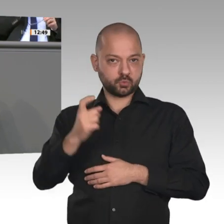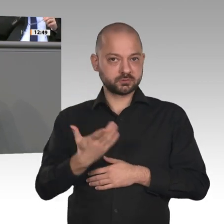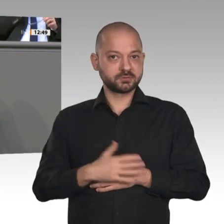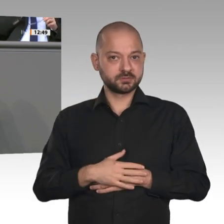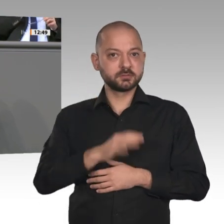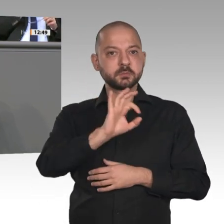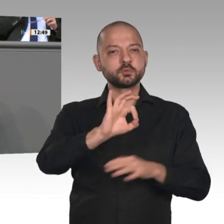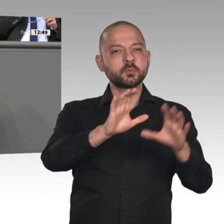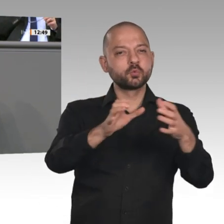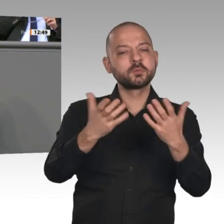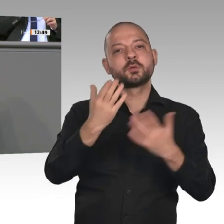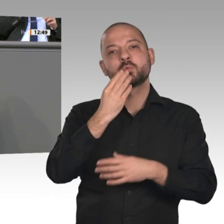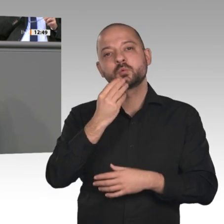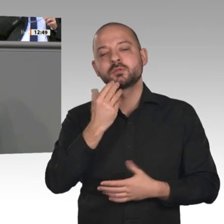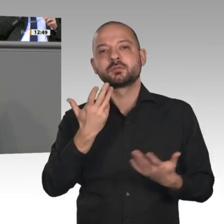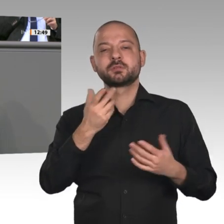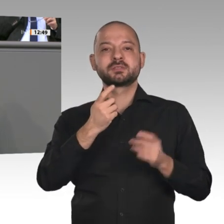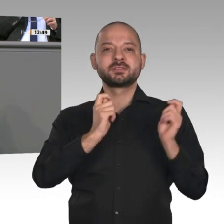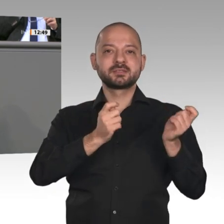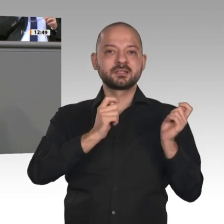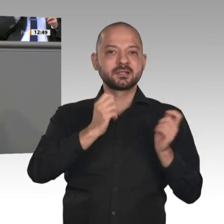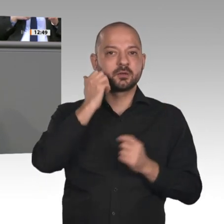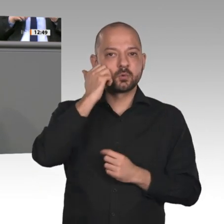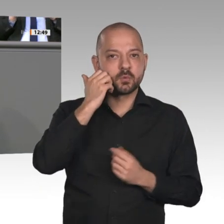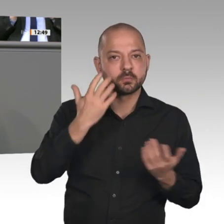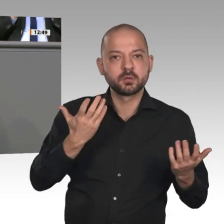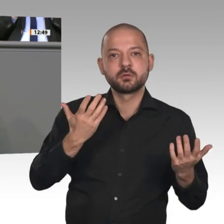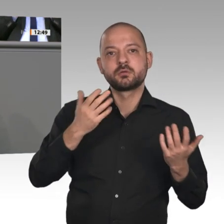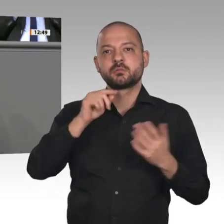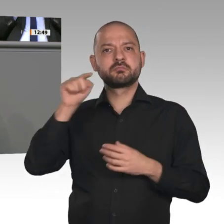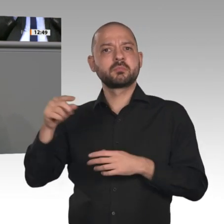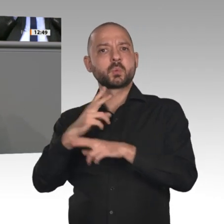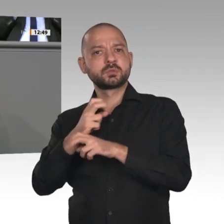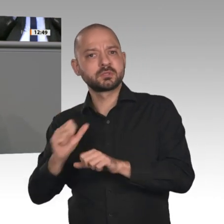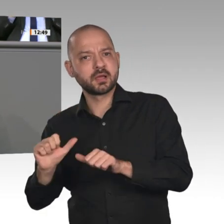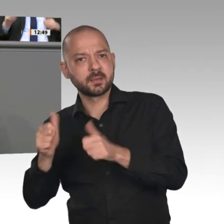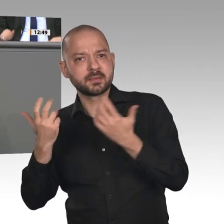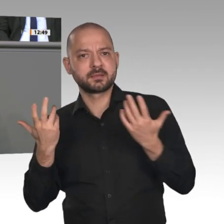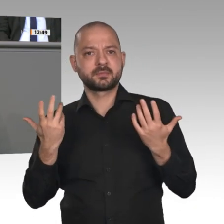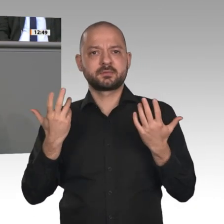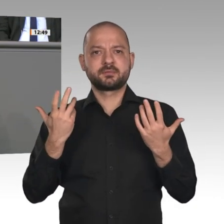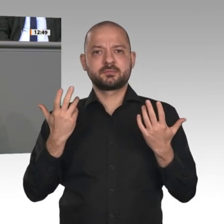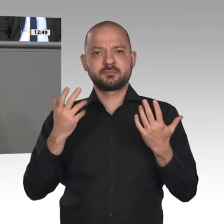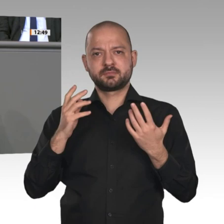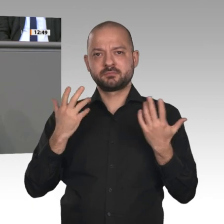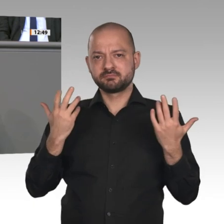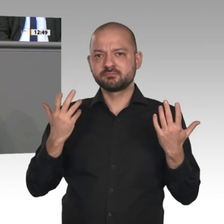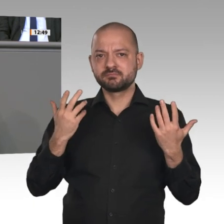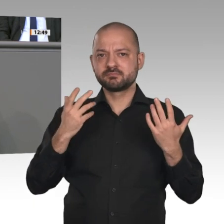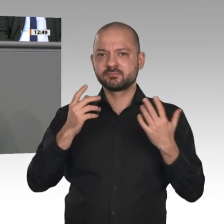deutsche Staatsbürgerschaft erhielten, sie aber 45 natürlich wieder verloren haben, nicht. Mindestens ein Grenzfall